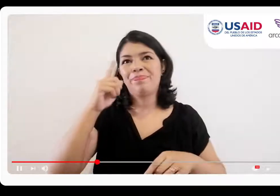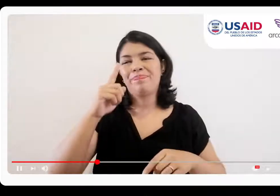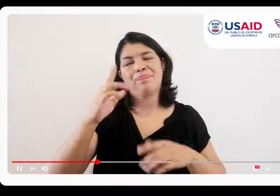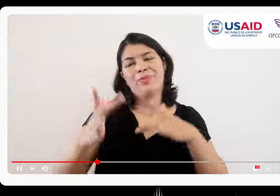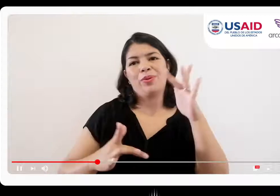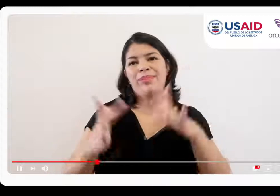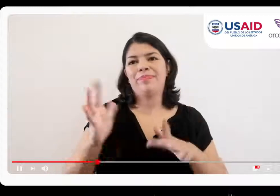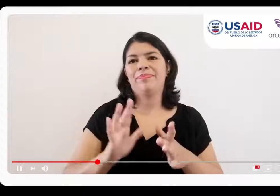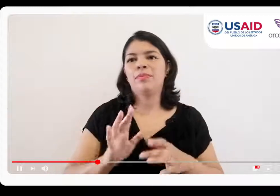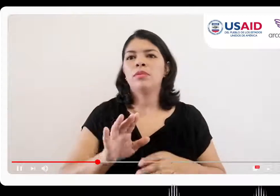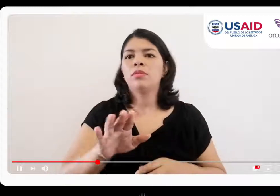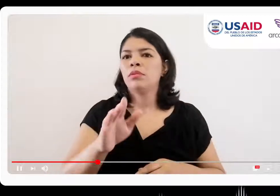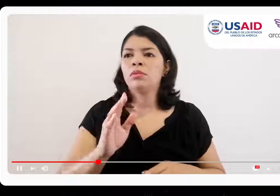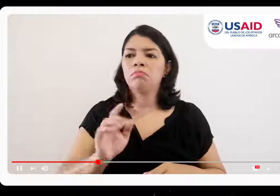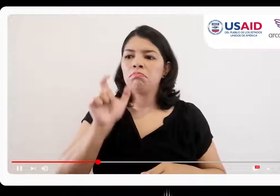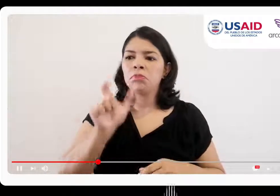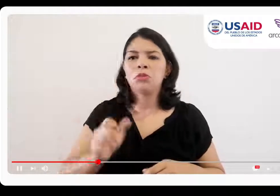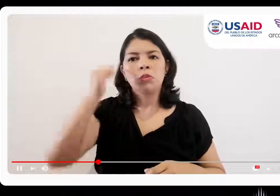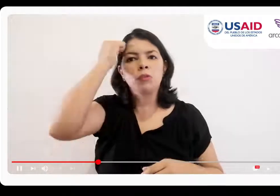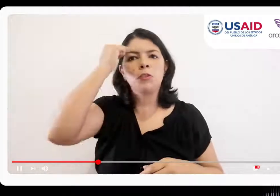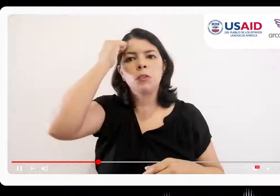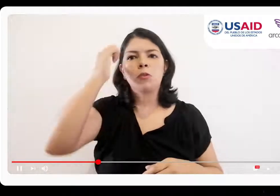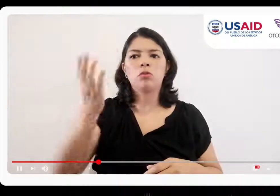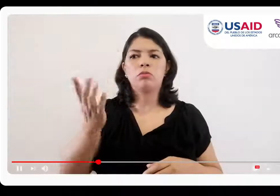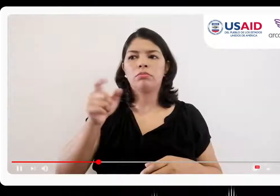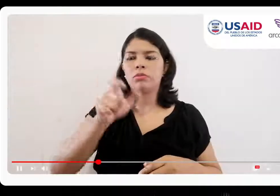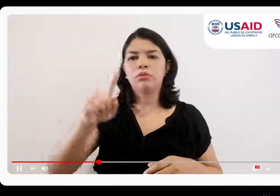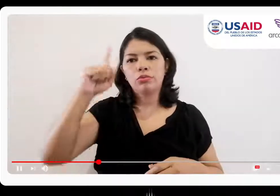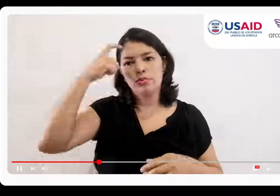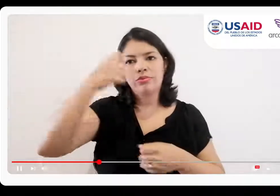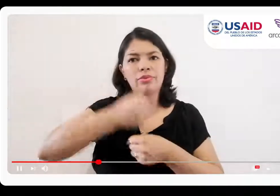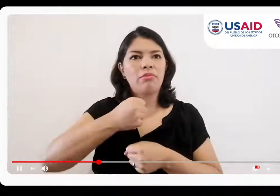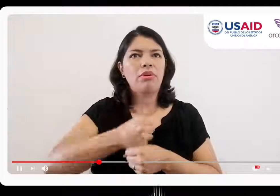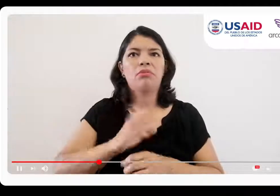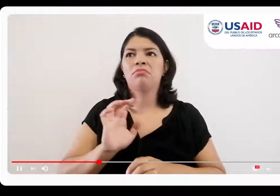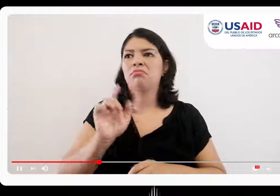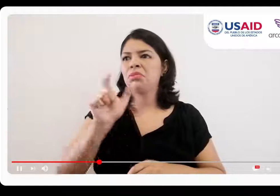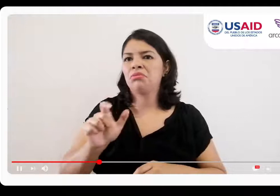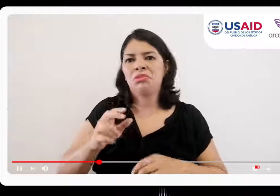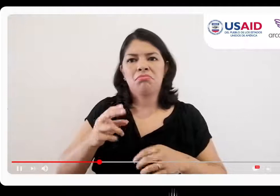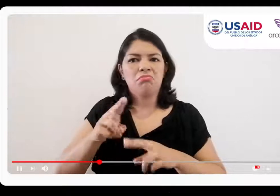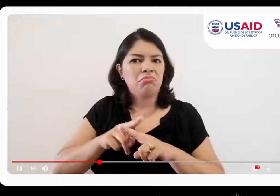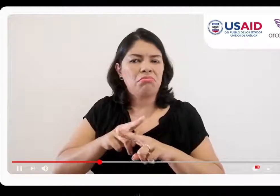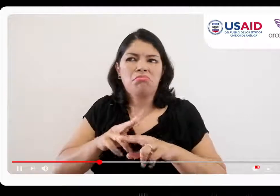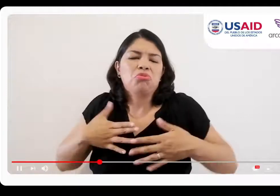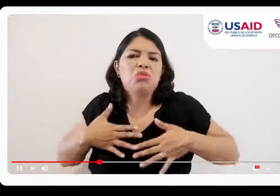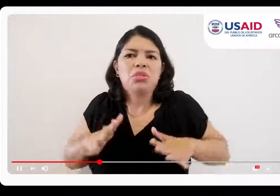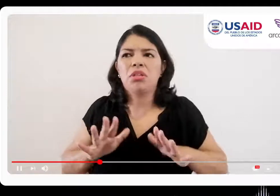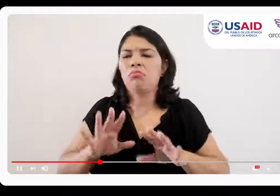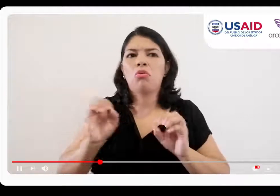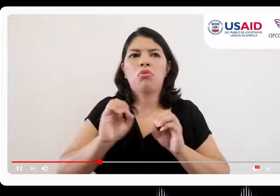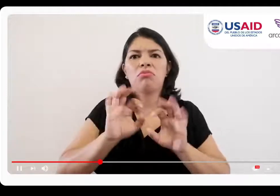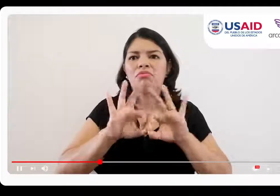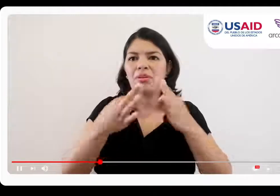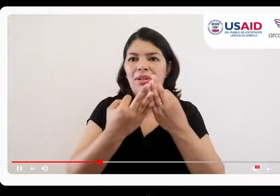el servidor público, desde un maestro, desde una persona del común o de